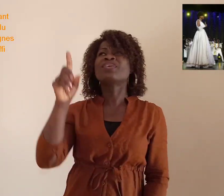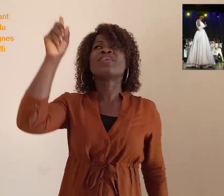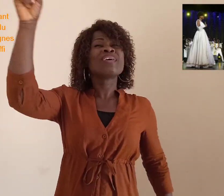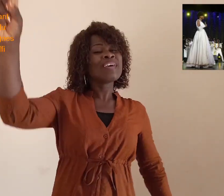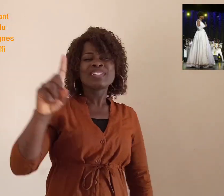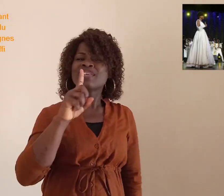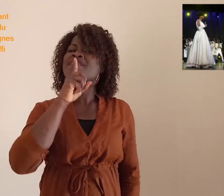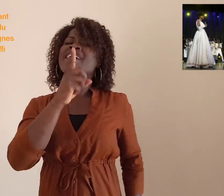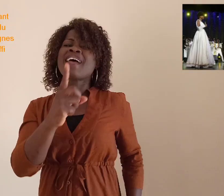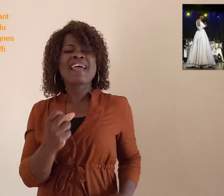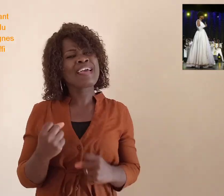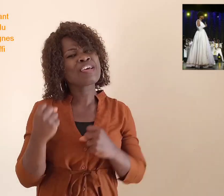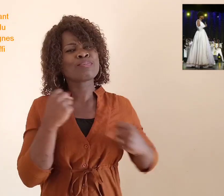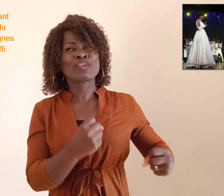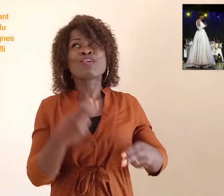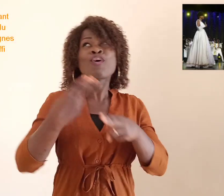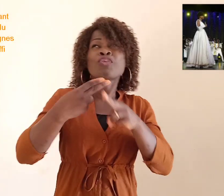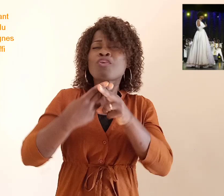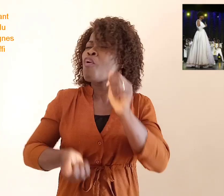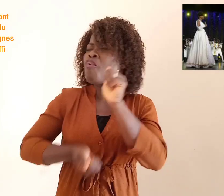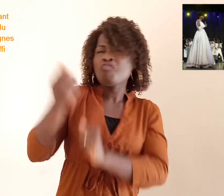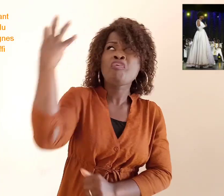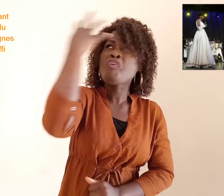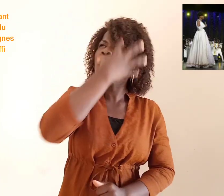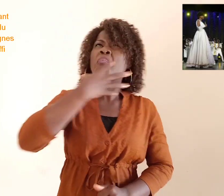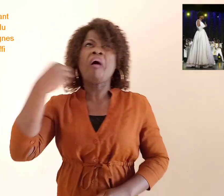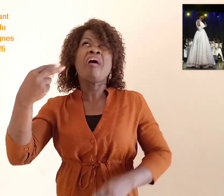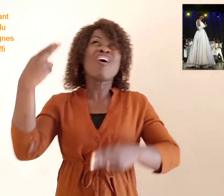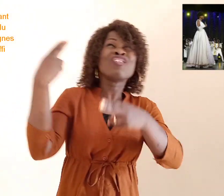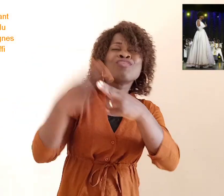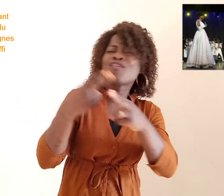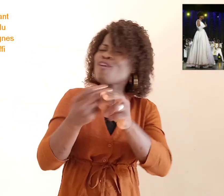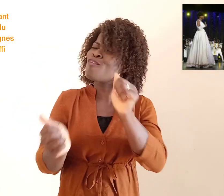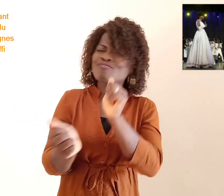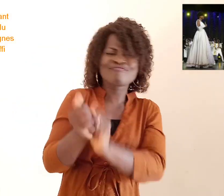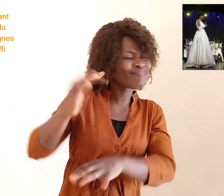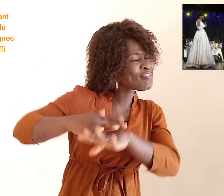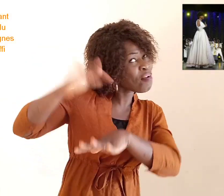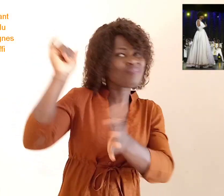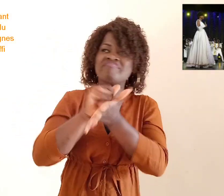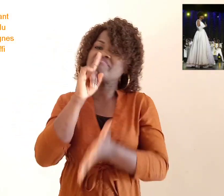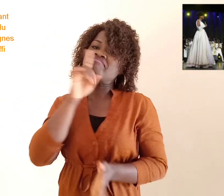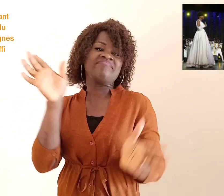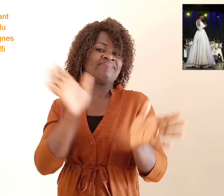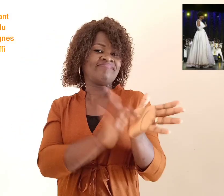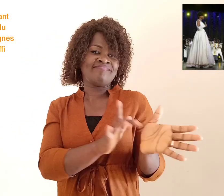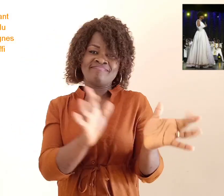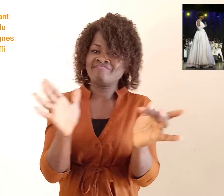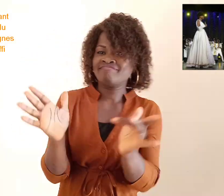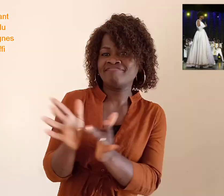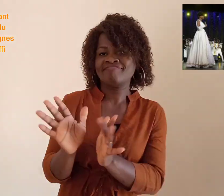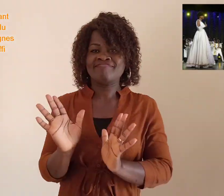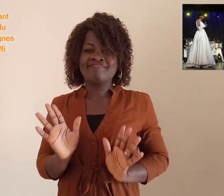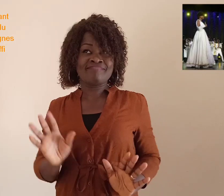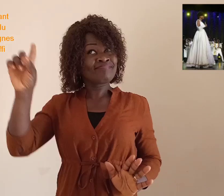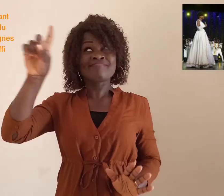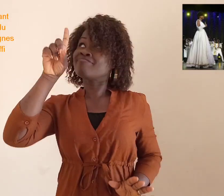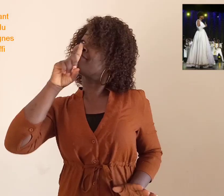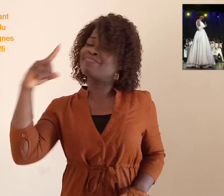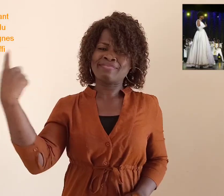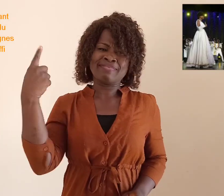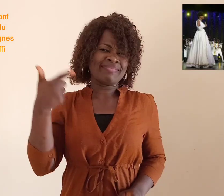Jésus, tu es puissant Le nom le plus glorieux glorieux C'est Jésus Au niveau d'Adam Tu es